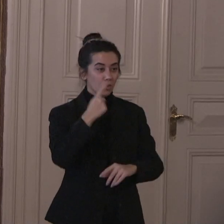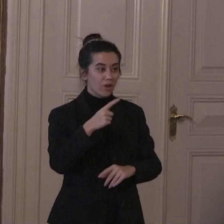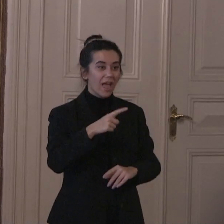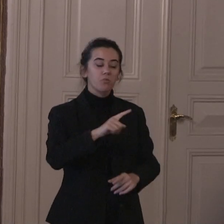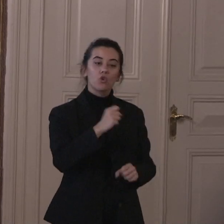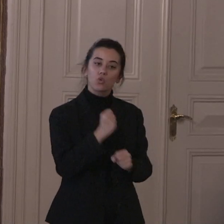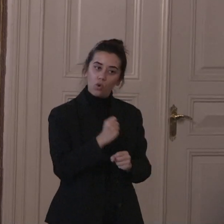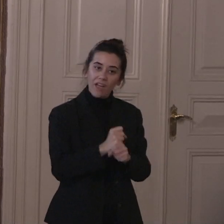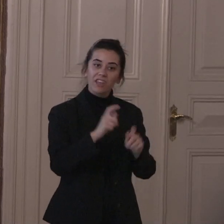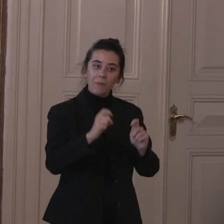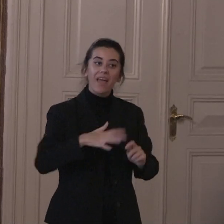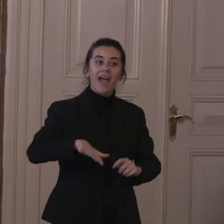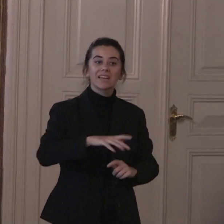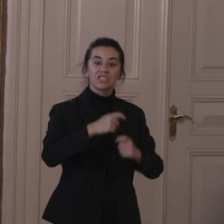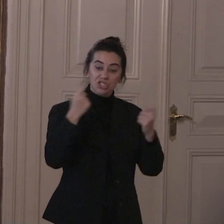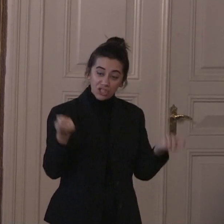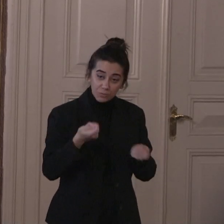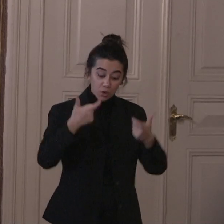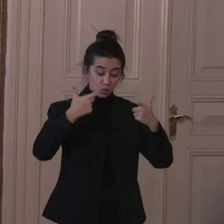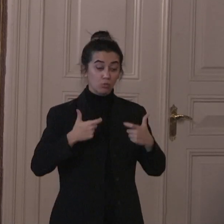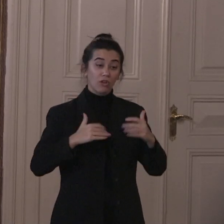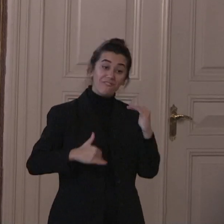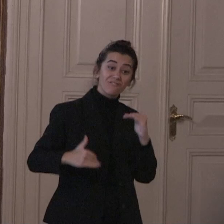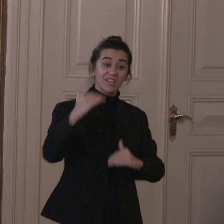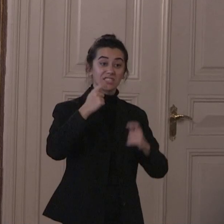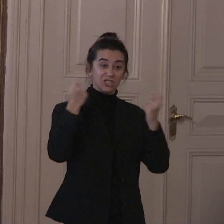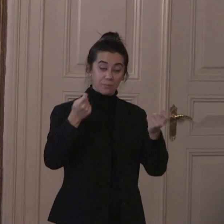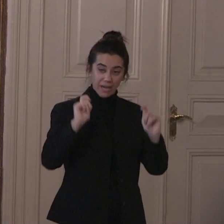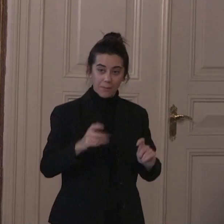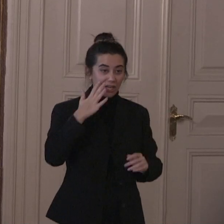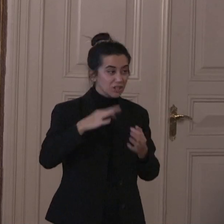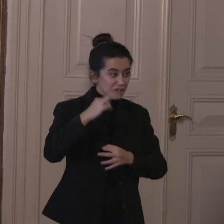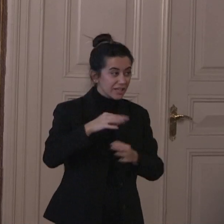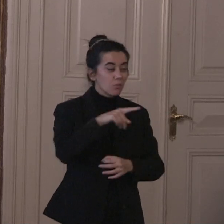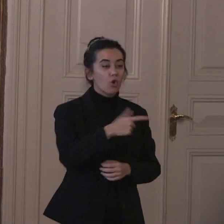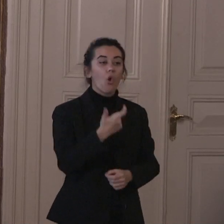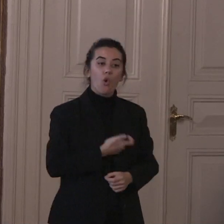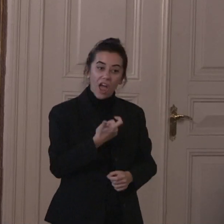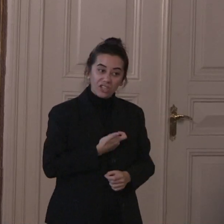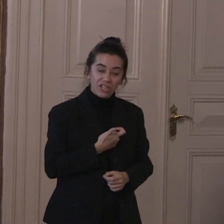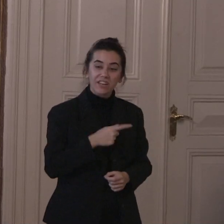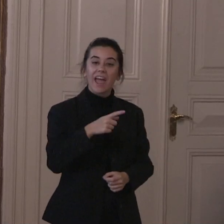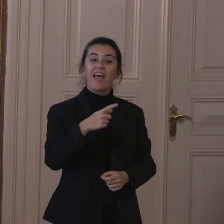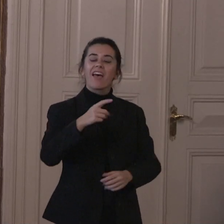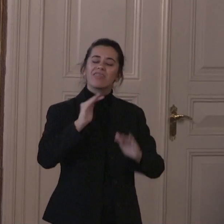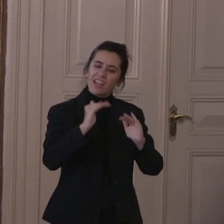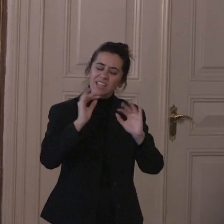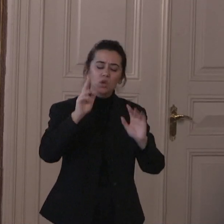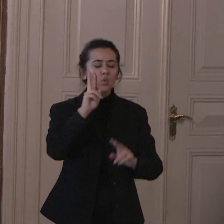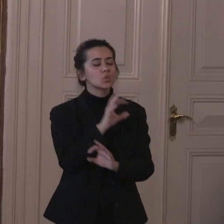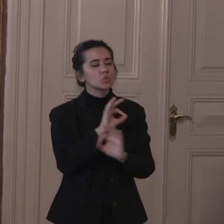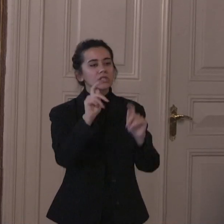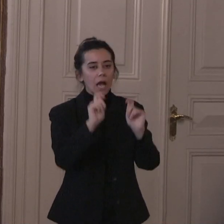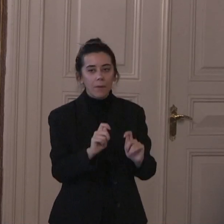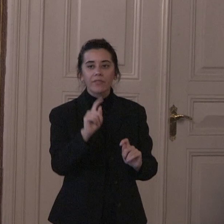sorumlulukların ötesinde çalışmalara ve öğrencilerimize destek olan, yollarında ışık olan engelli dostu yöneticilerimize teşekkürlerimi sunmak